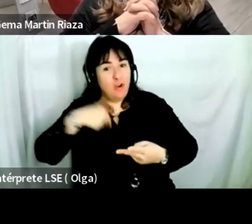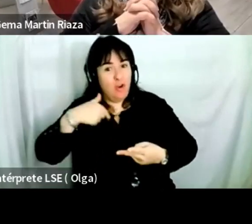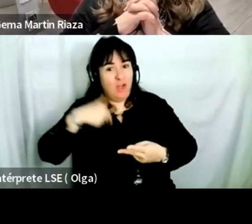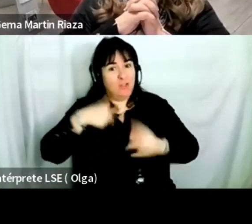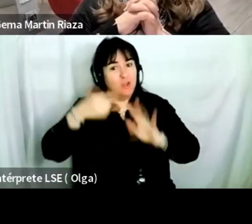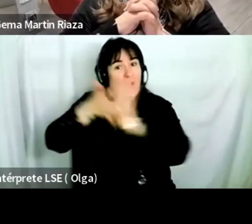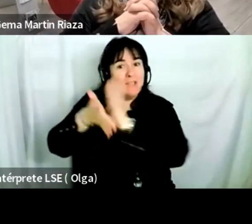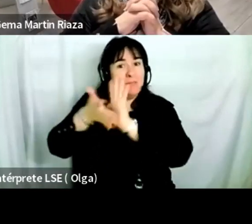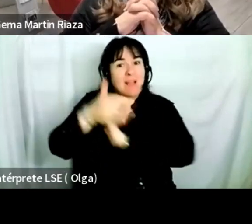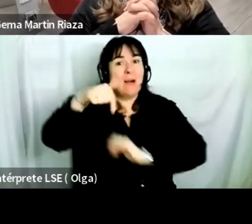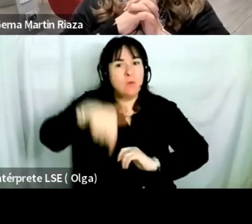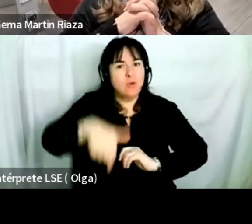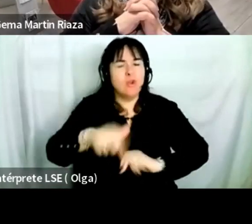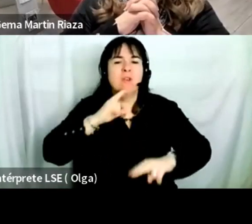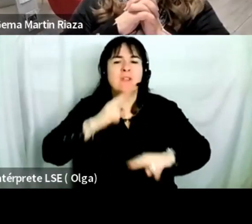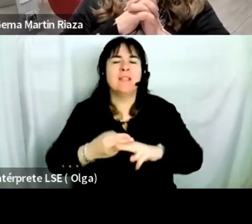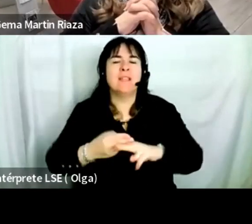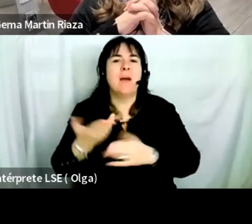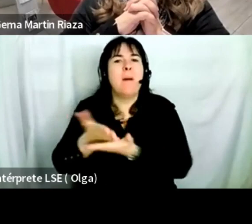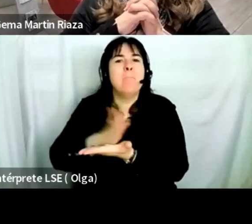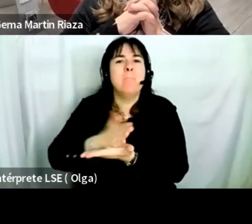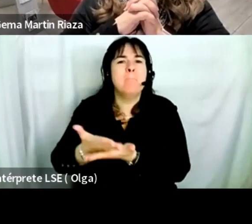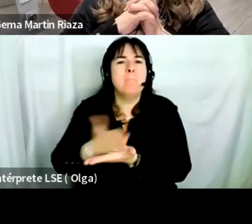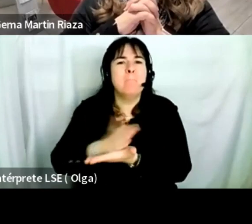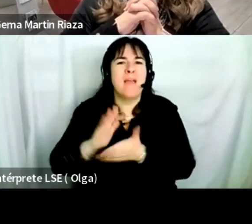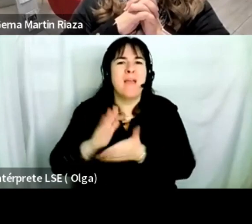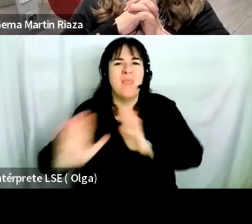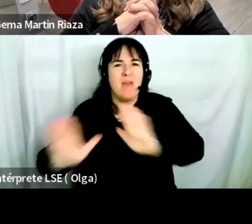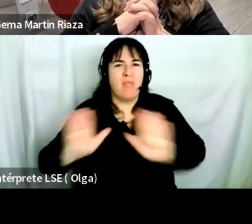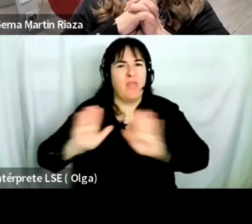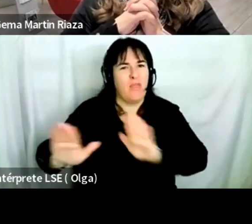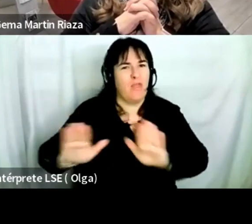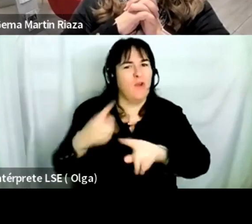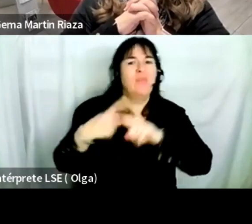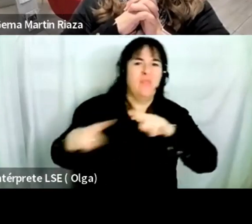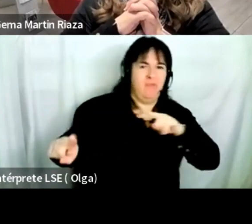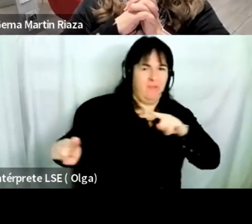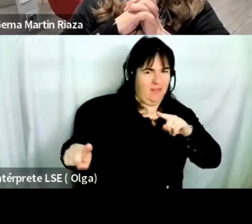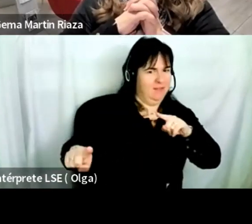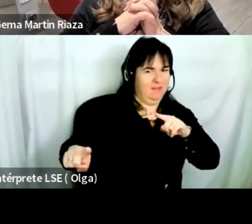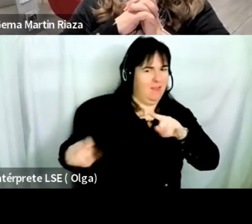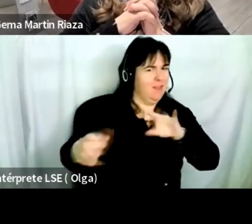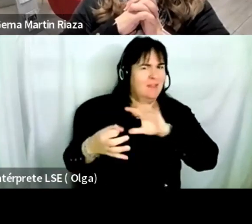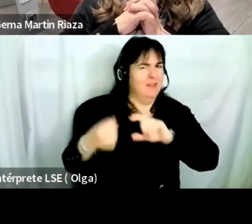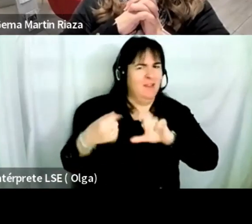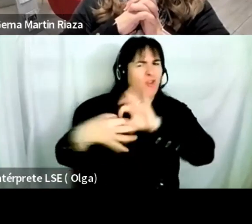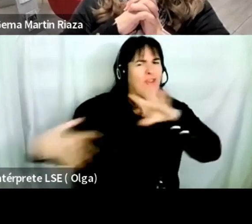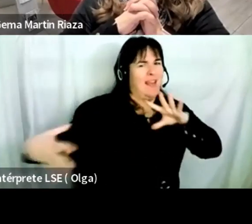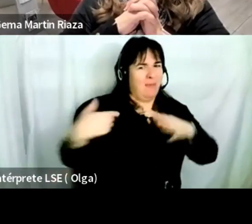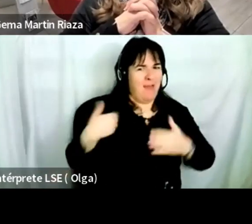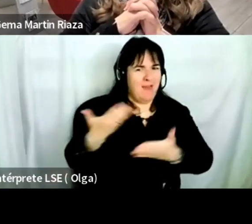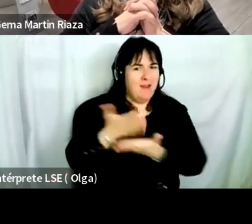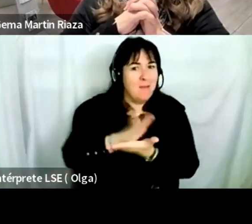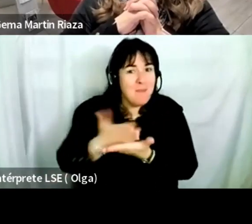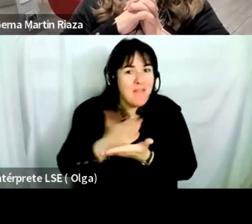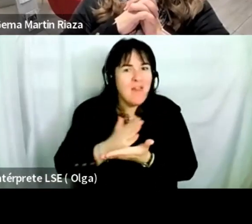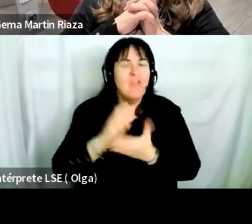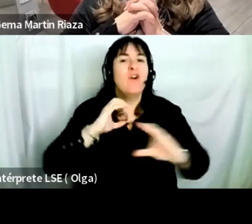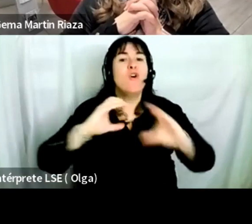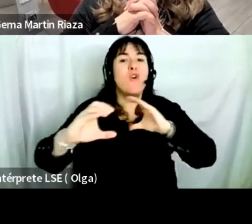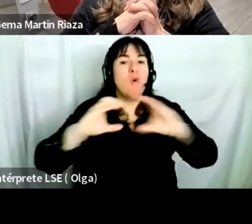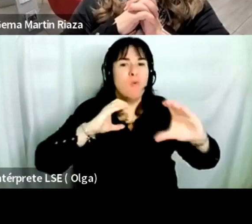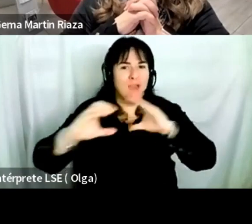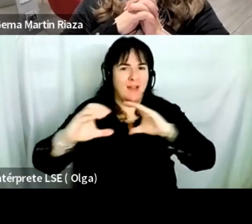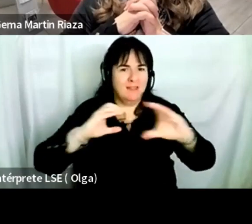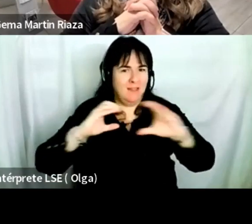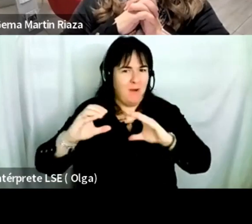que nosotras estamos presentando ahora mismo aquí. No tiene nada que ver. Es decir, la mediación como un